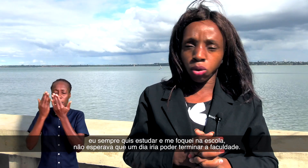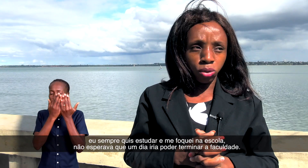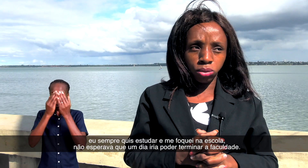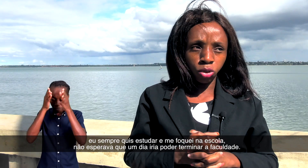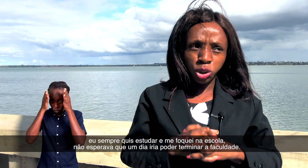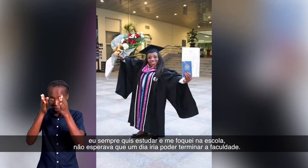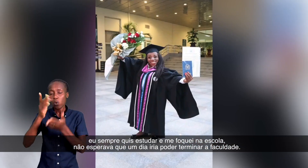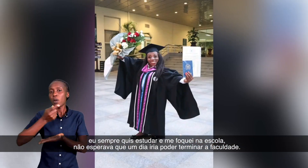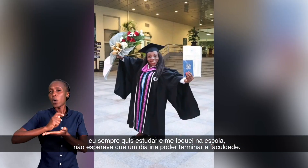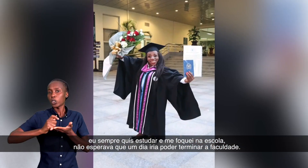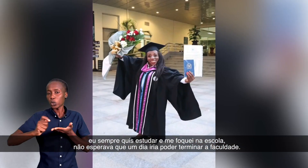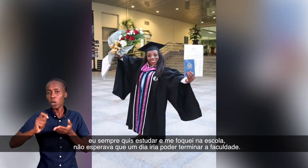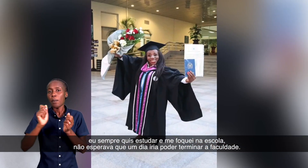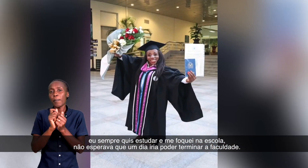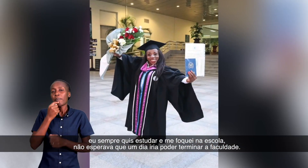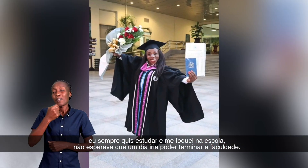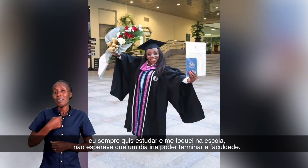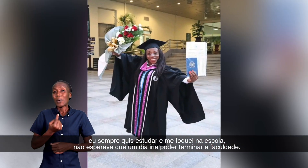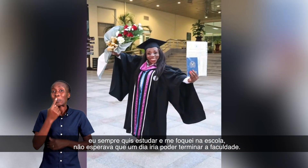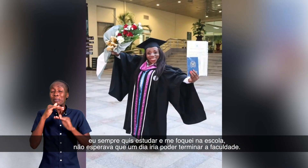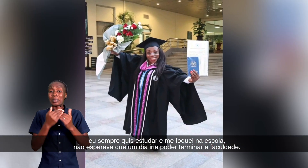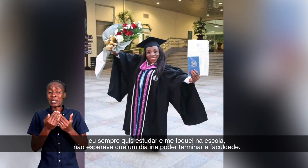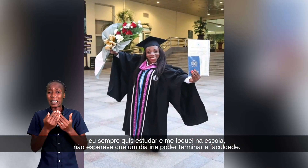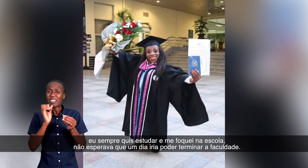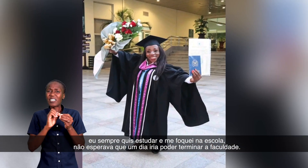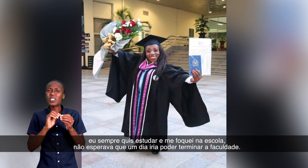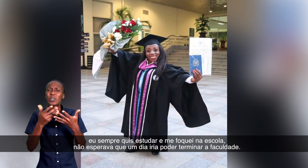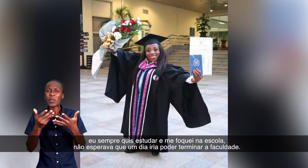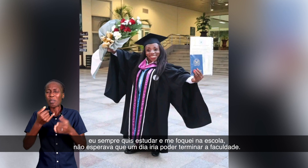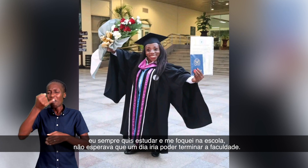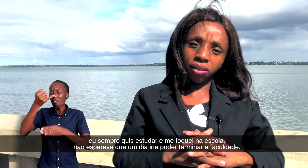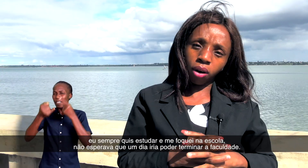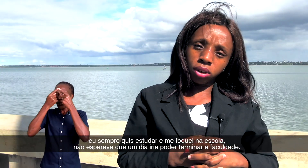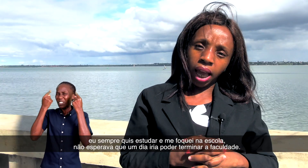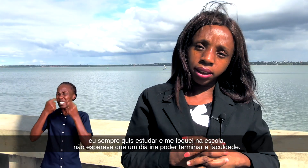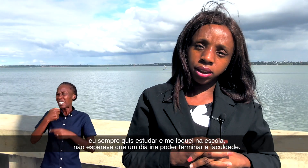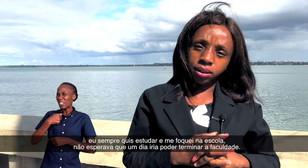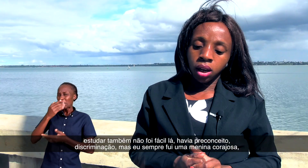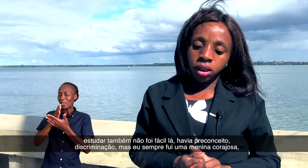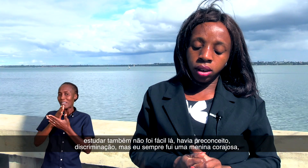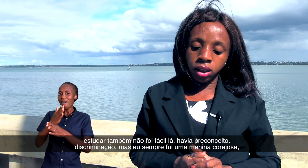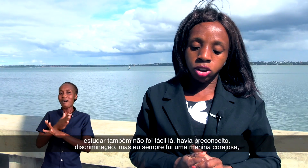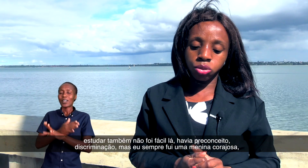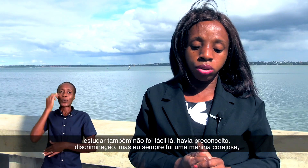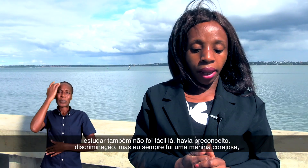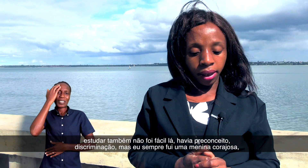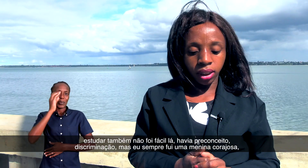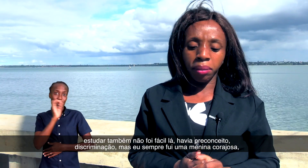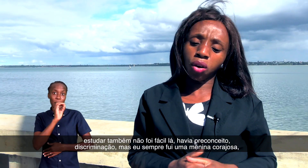Eu não esperava que um dia ia poder terminar a faculdade. Estudei. Também não